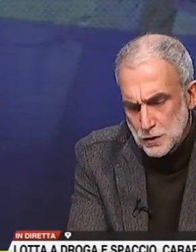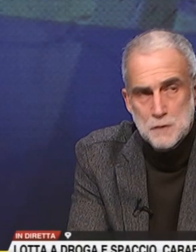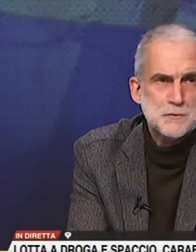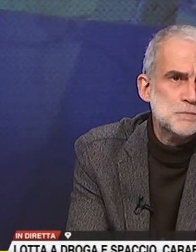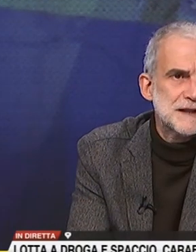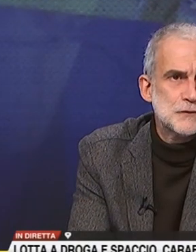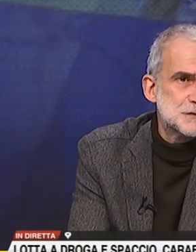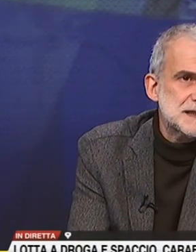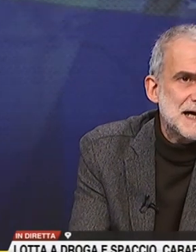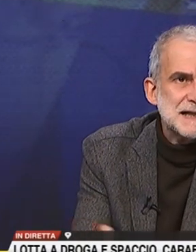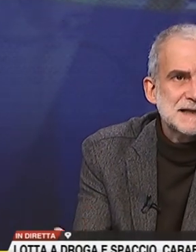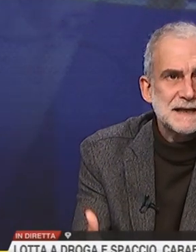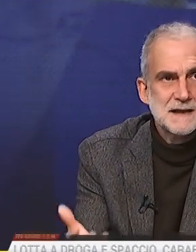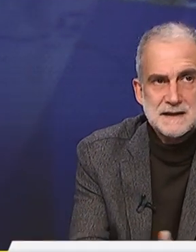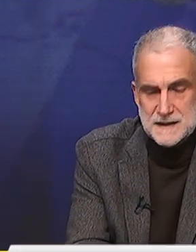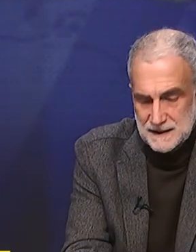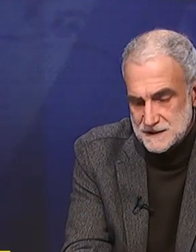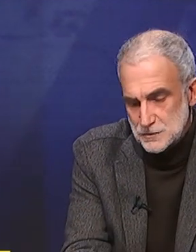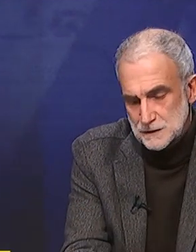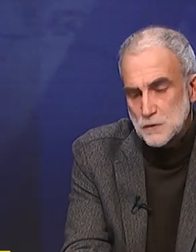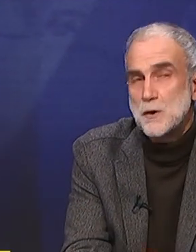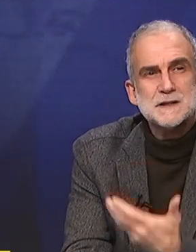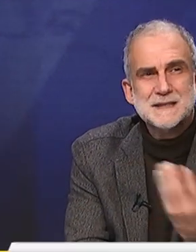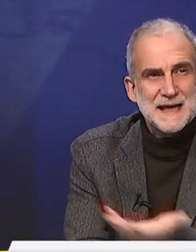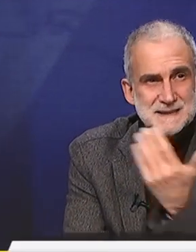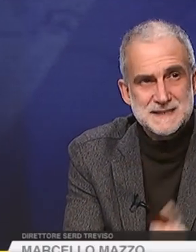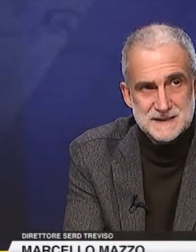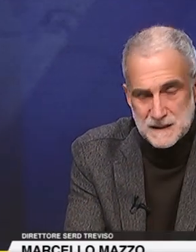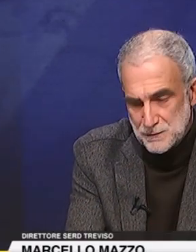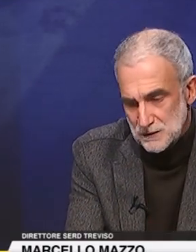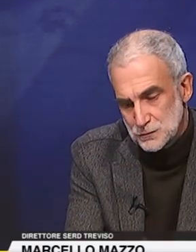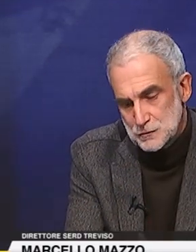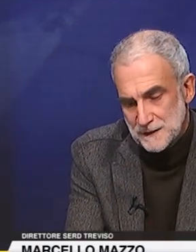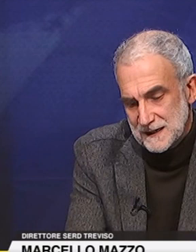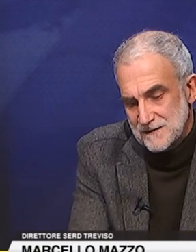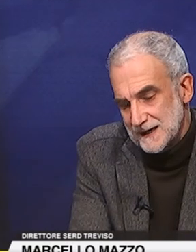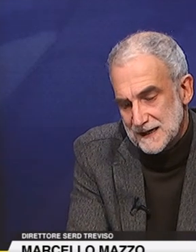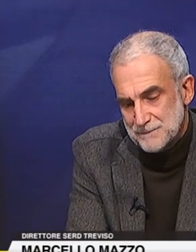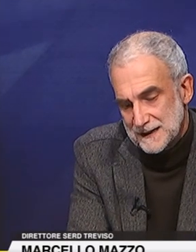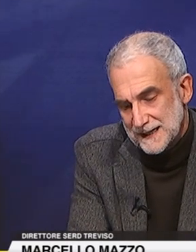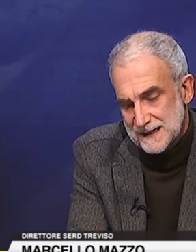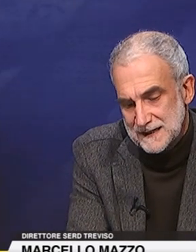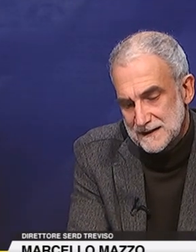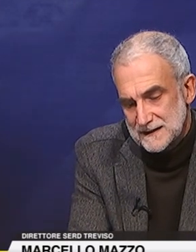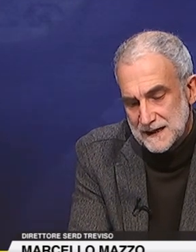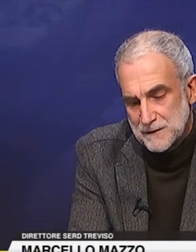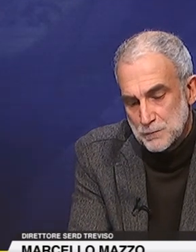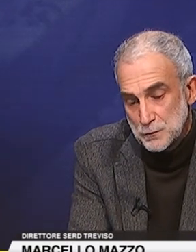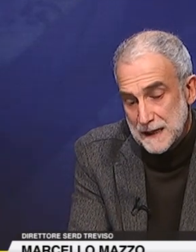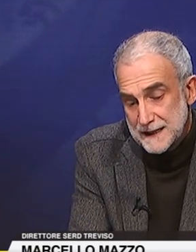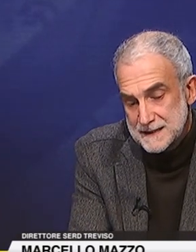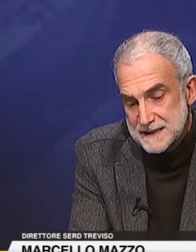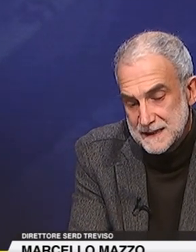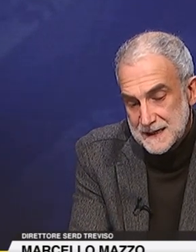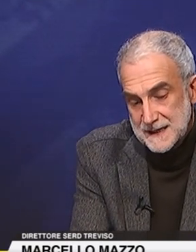sono più pericolose di altre. Ci sono degli oppioidi sintetici, ad esempio, ecco, giusto per arrivare a parlare anche in termini un po'